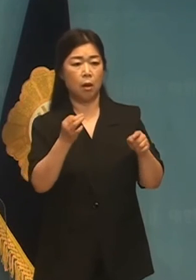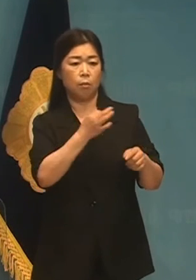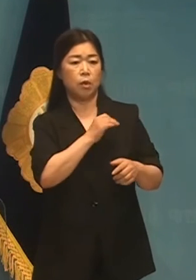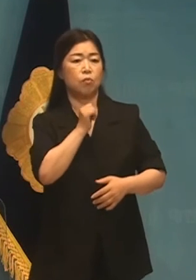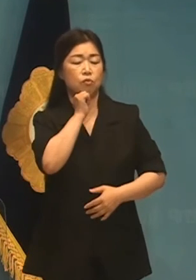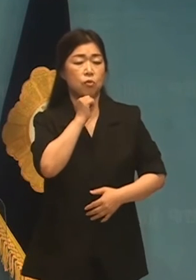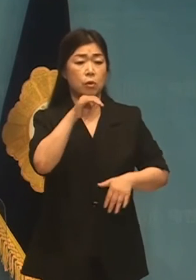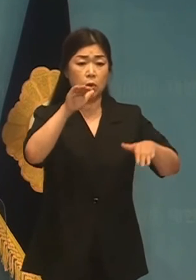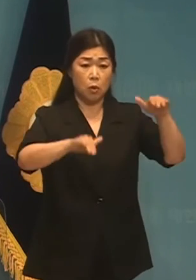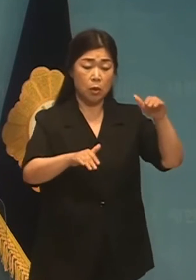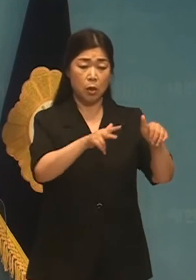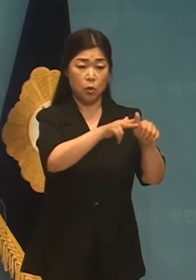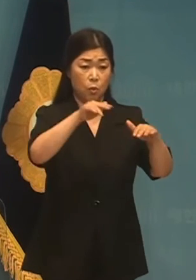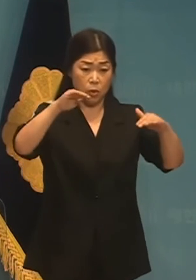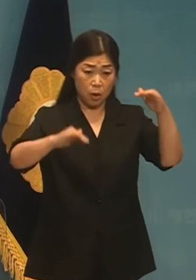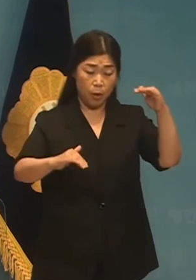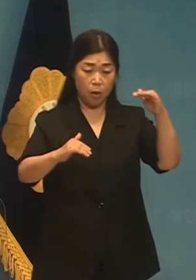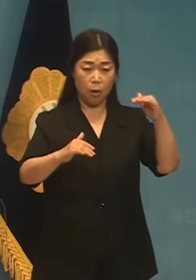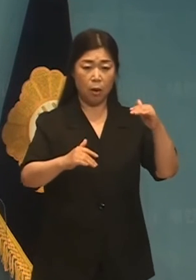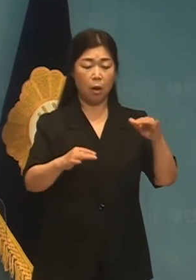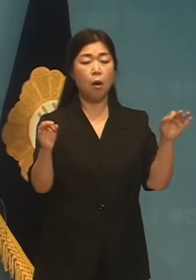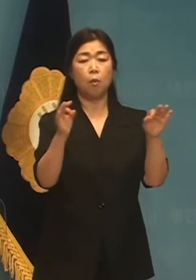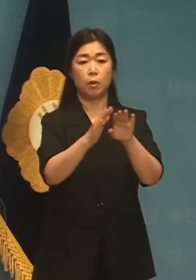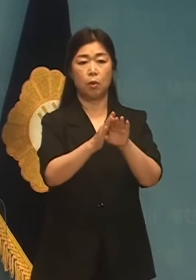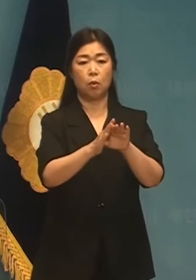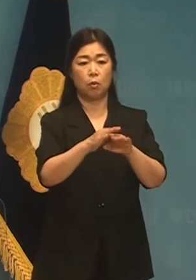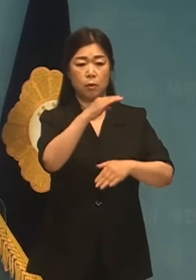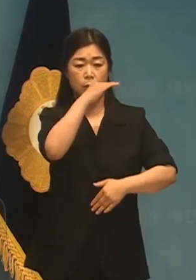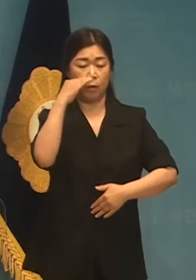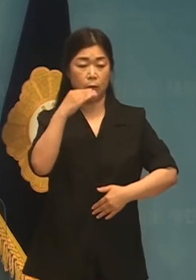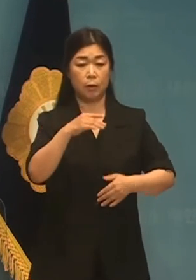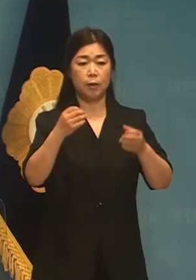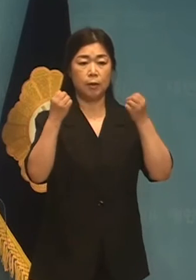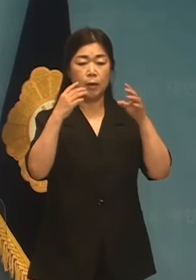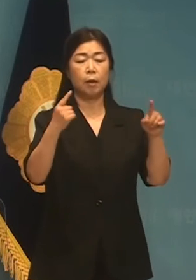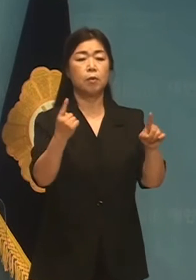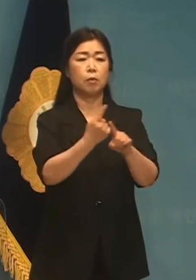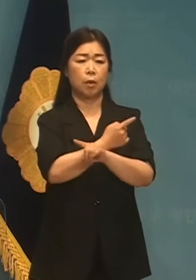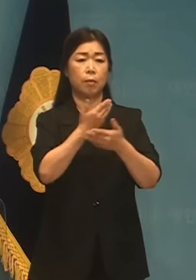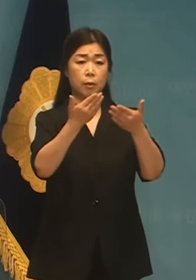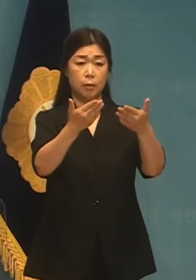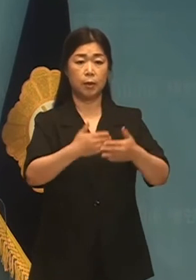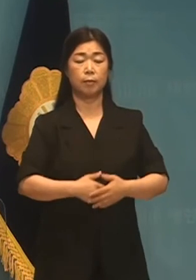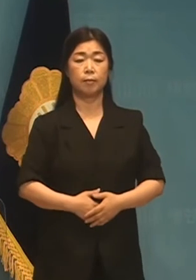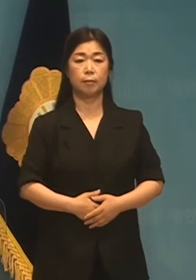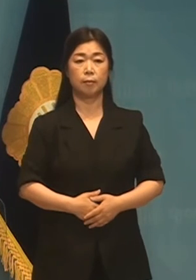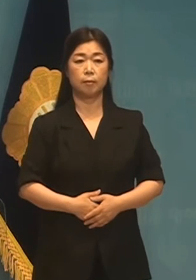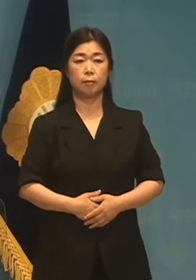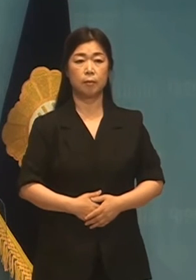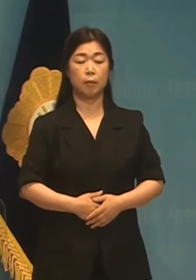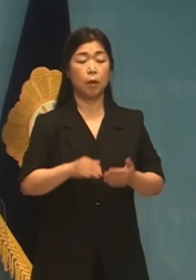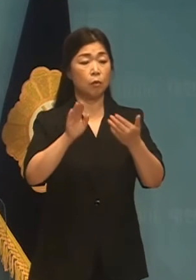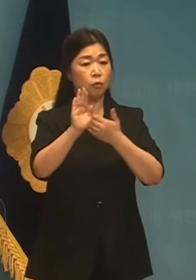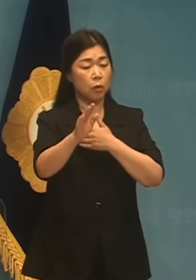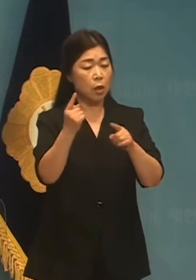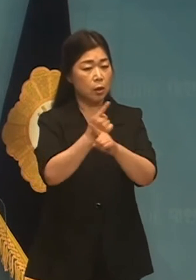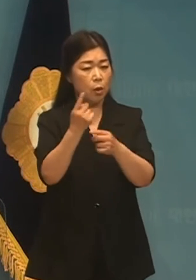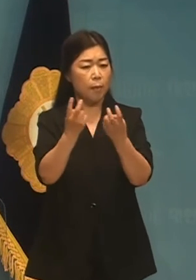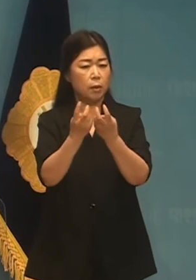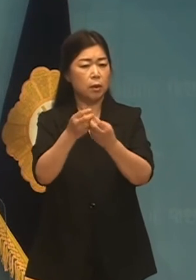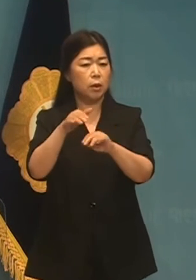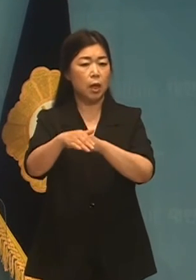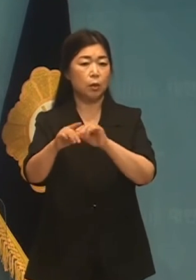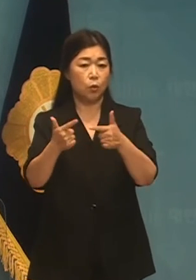정보격차에 따른 불공정과 차별을 없애고 정의로운 대전환을 이뤄내겠습니다. 사후적으로 치유하는 방식이